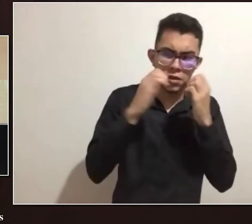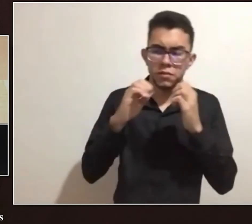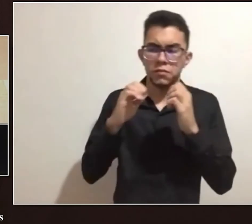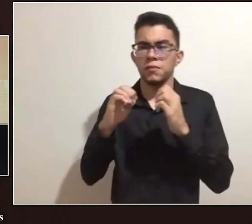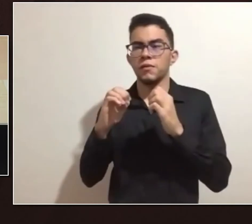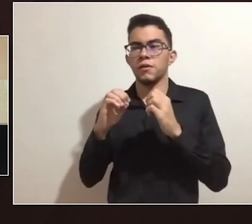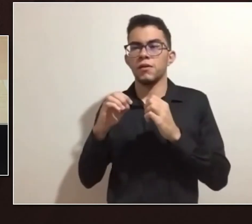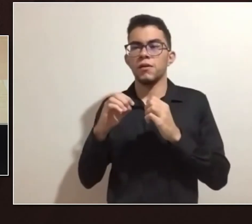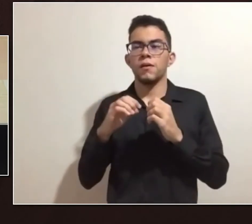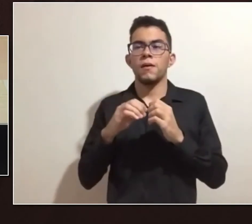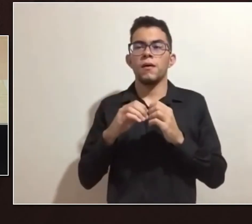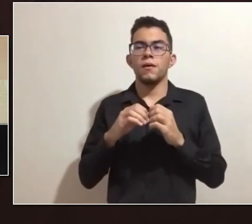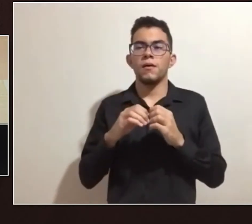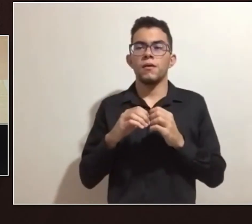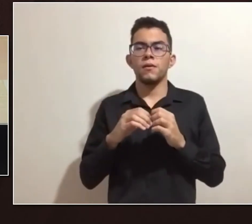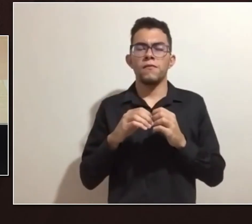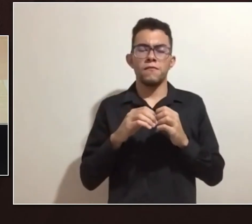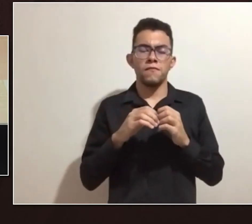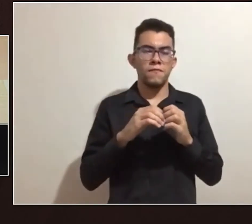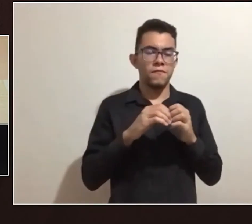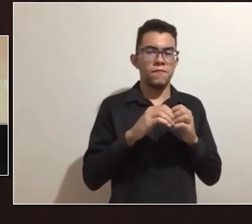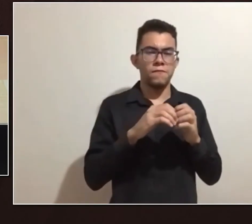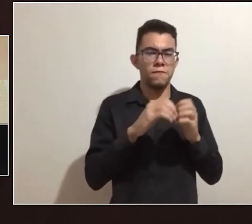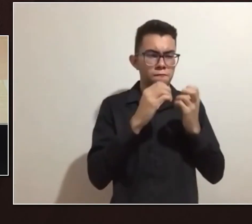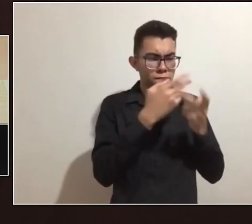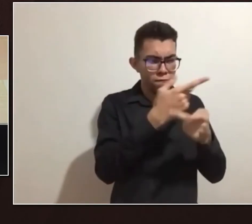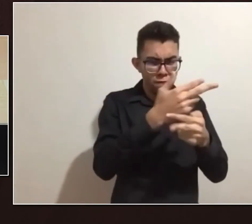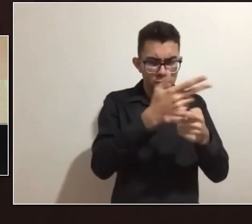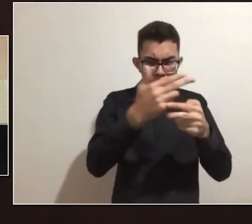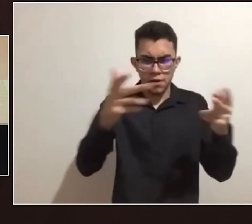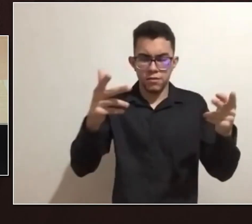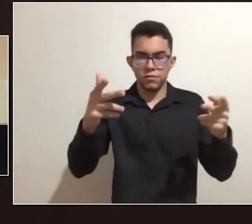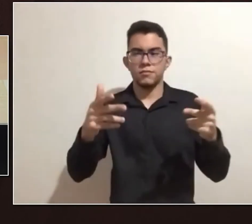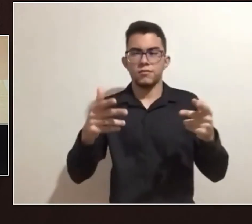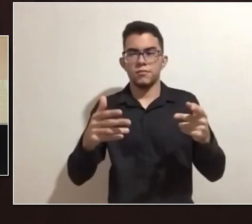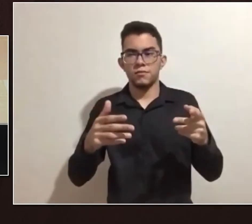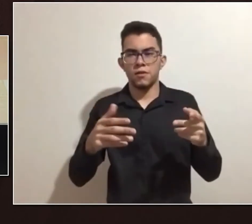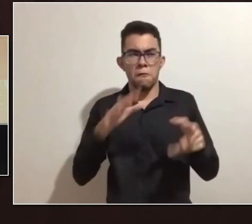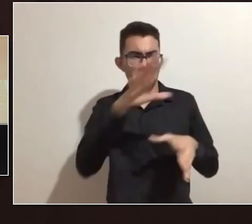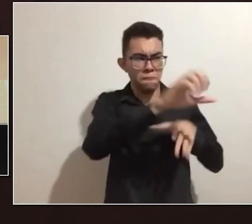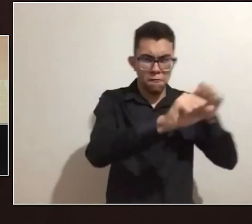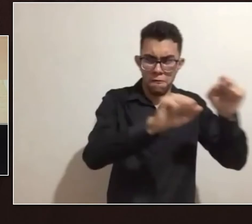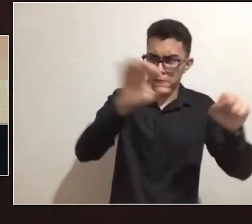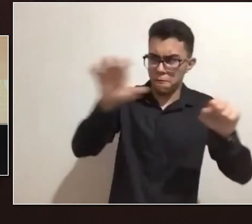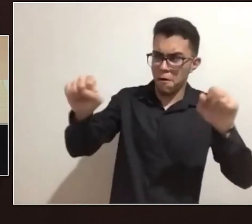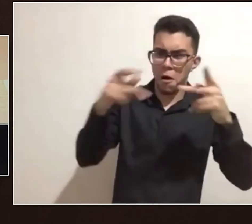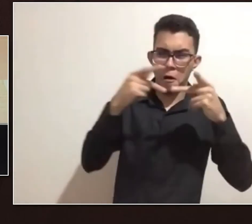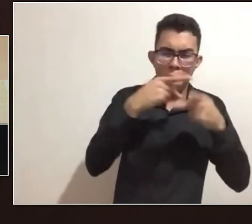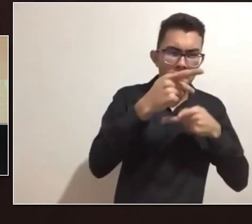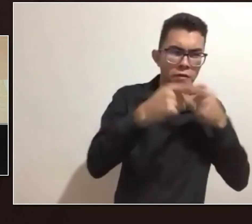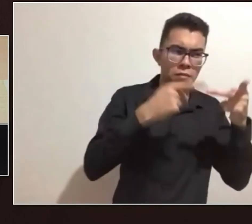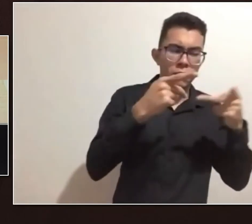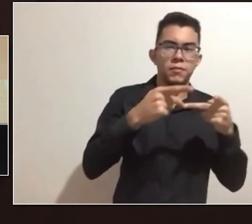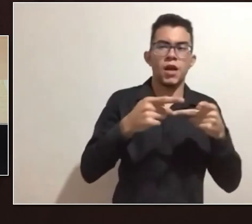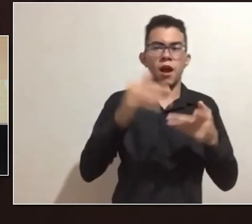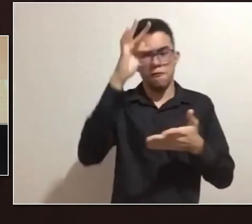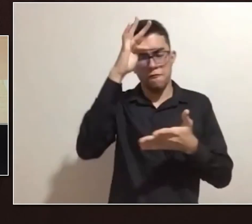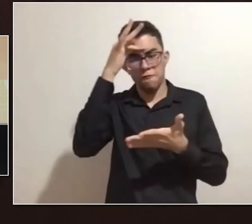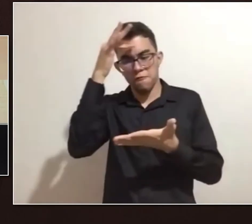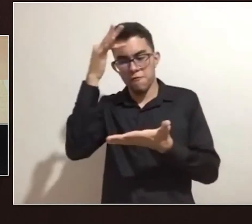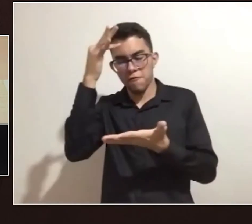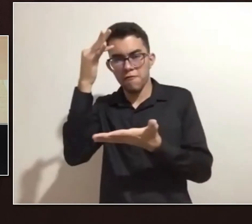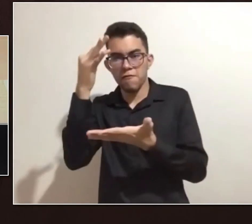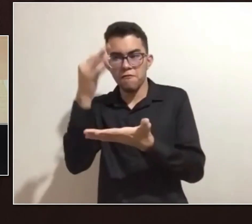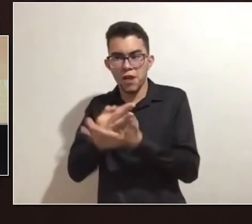vários motivos. Sabe qual é o motivo principal? A fé se adapta perfeitamente à sociedade